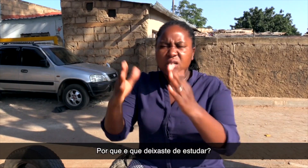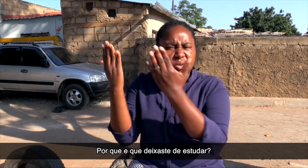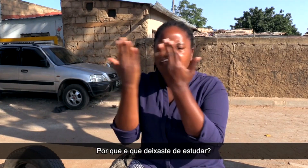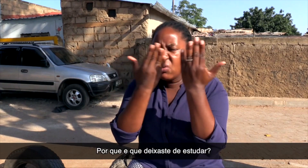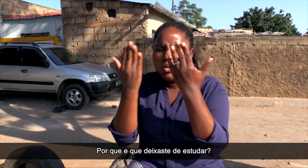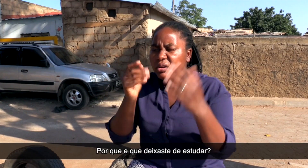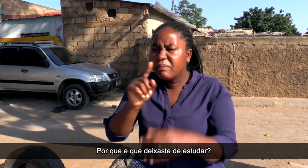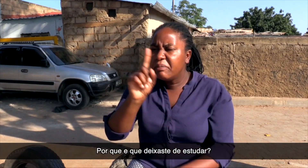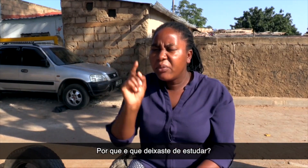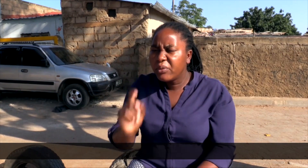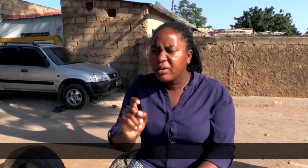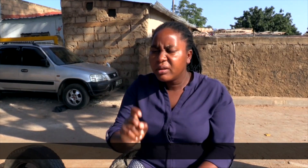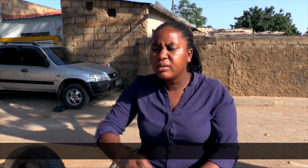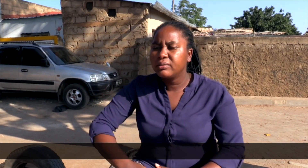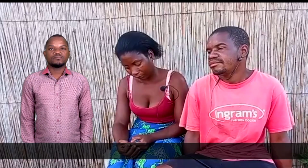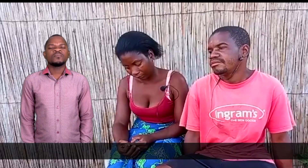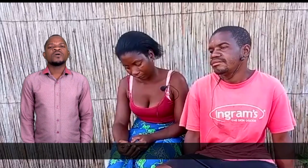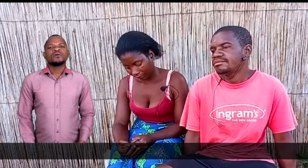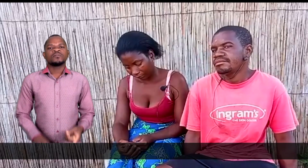é que deixaste de estudar?